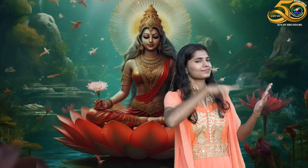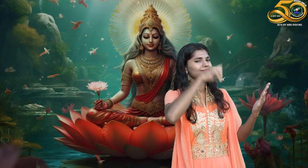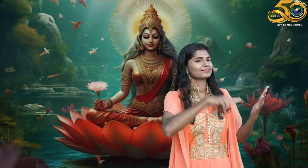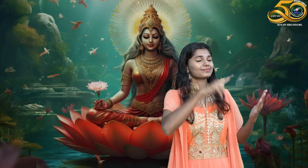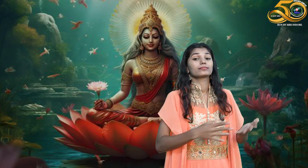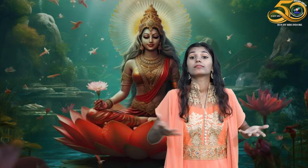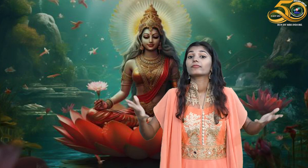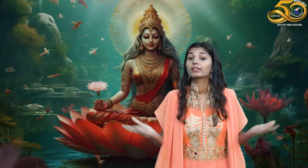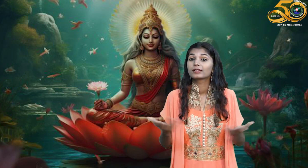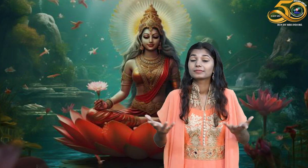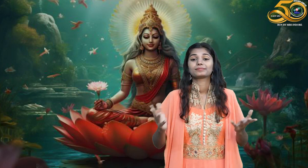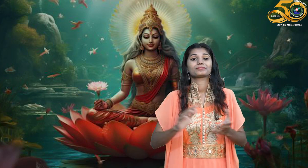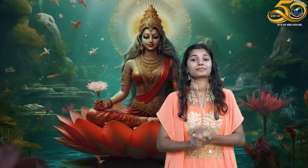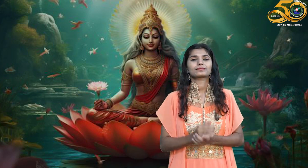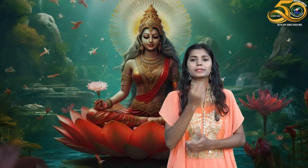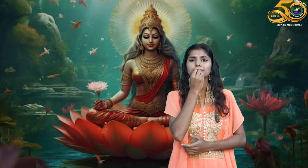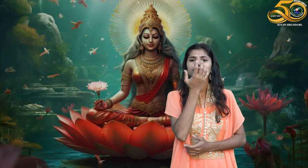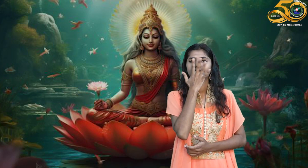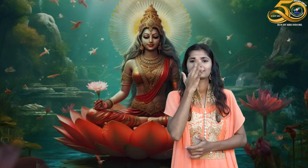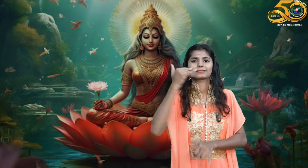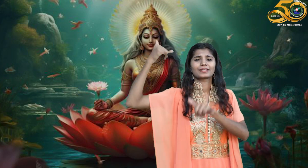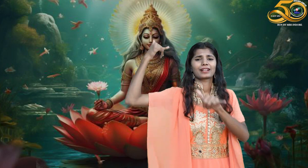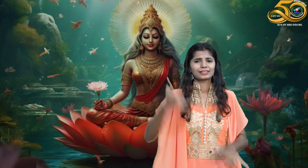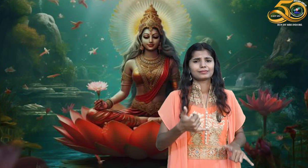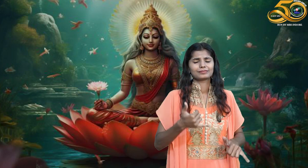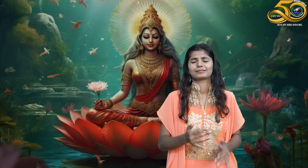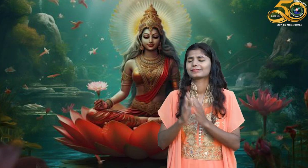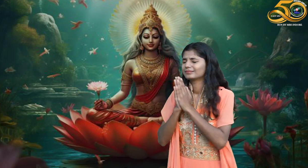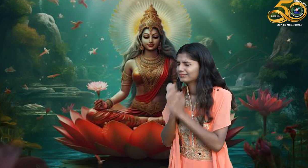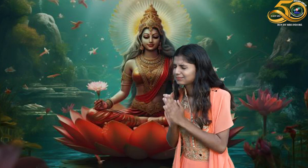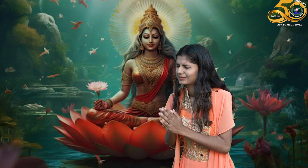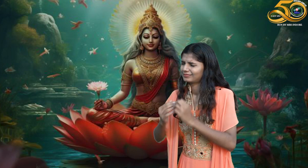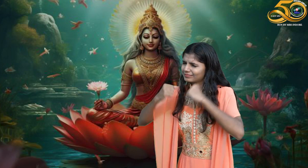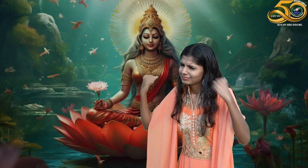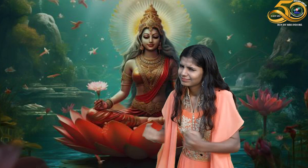सिद्धियां मा सिद्धी दात्री के कठो तपस्या करने से प्राप्त हुई है